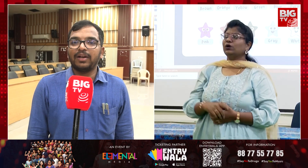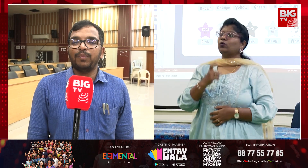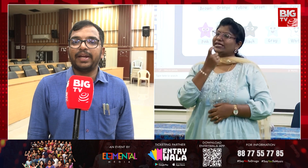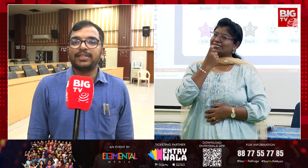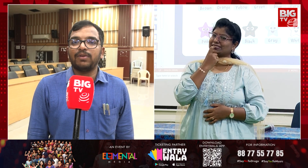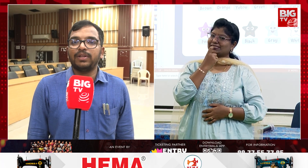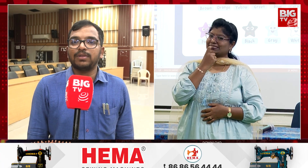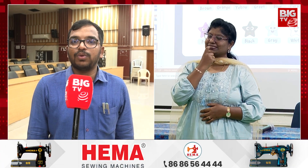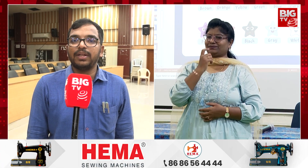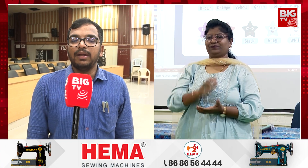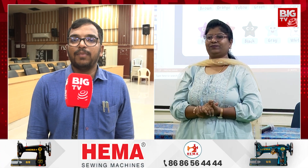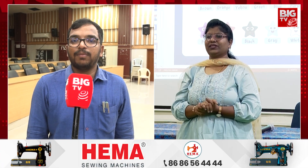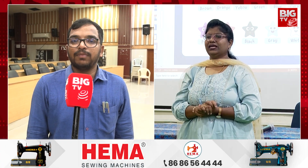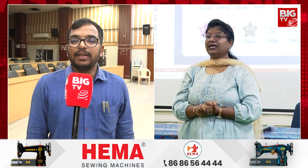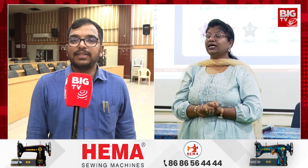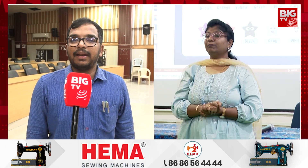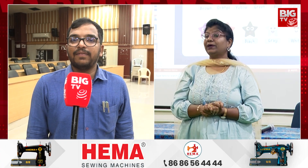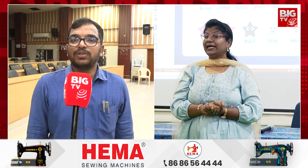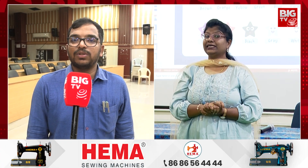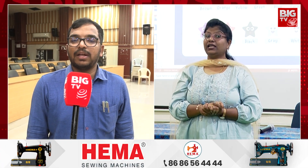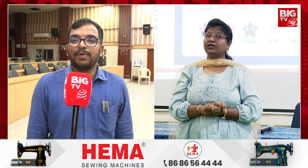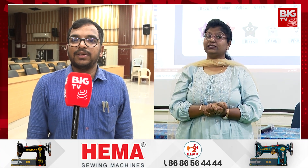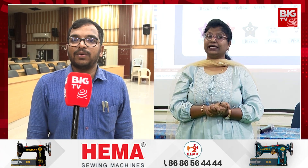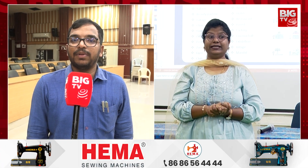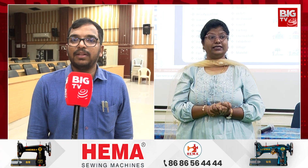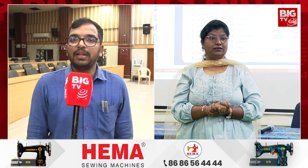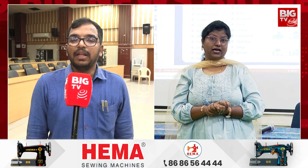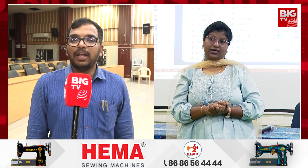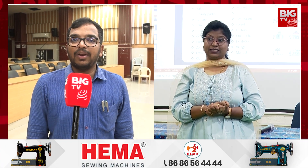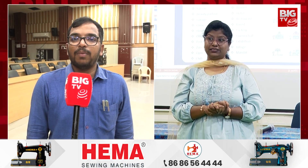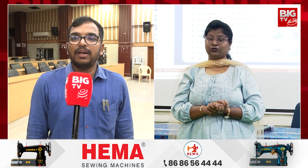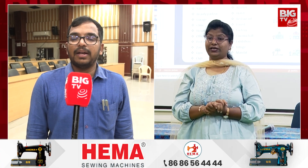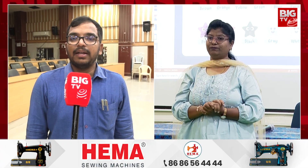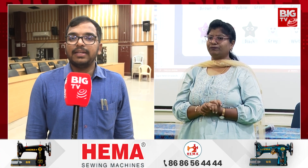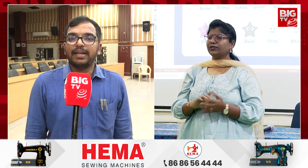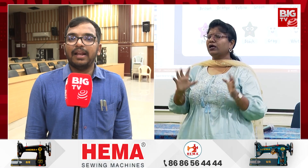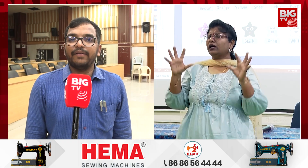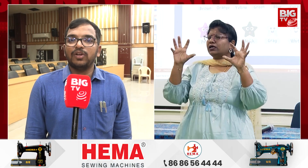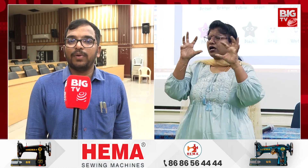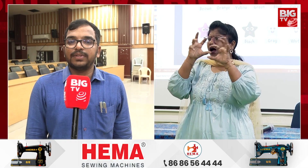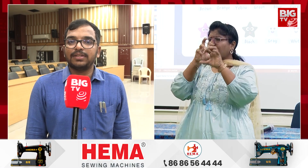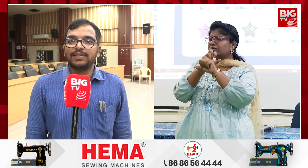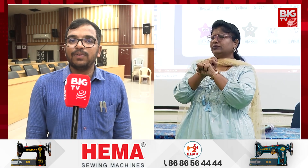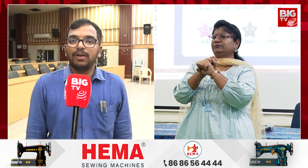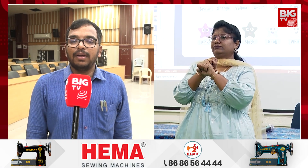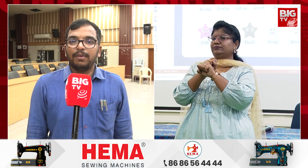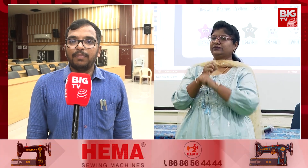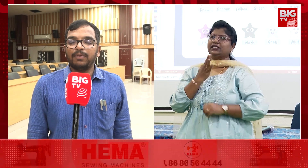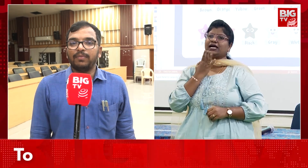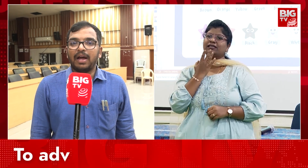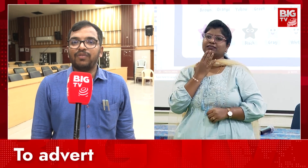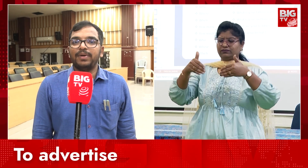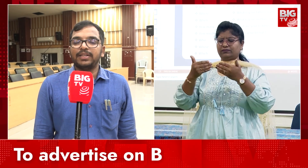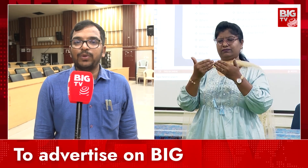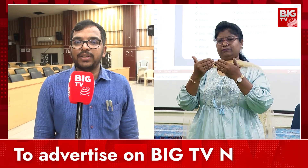వాళ్ళతో ఎలా కమ్యూనికేట్ చేయాలనే ఉద్దేశంతో మనం ఈ సైన్ లాంగ్వేజ్ కోర్స్ని ఏర్పాటు చేసుకోవడం జరిగింది. దానిలో భాగంగా ఈ సైన్ లాంగ్వేజ్లో మనం 6 daysలో